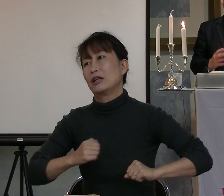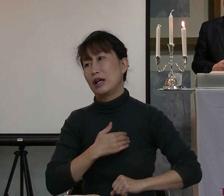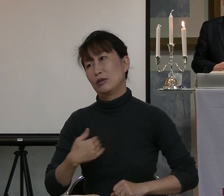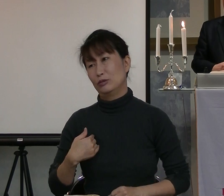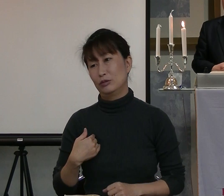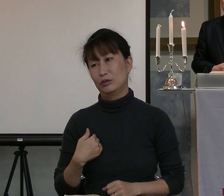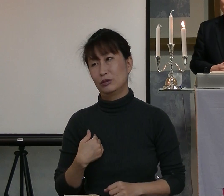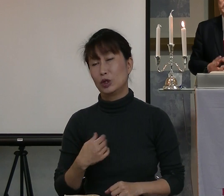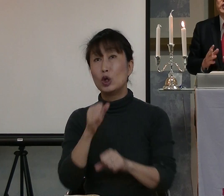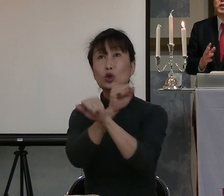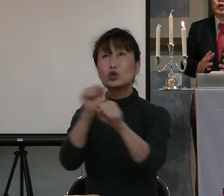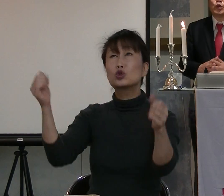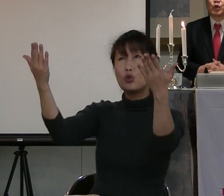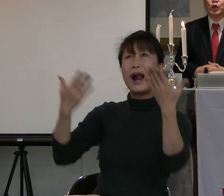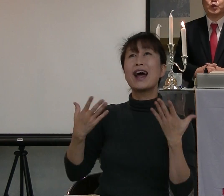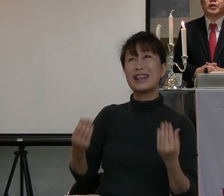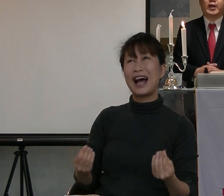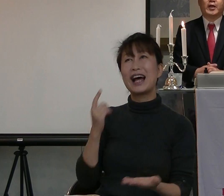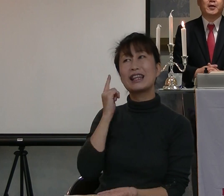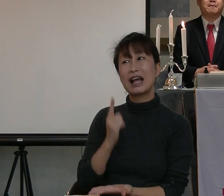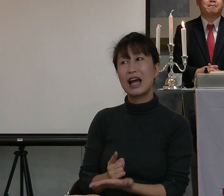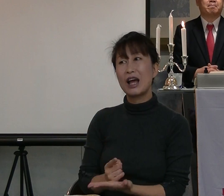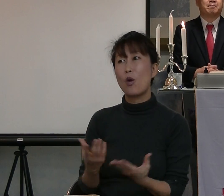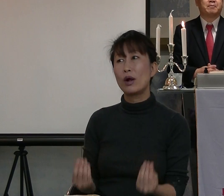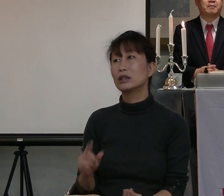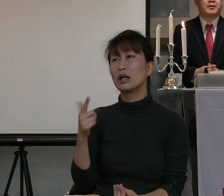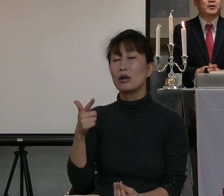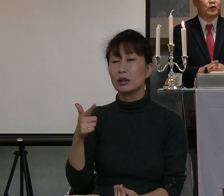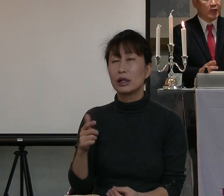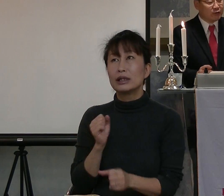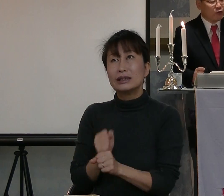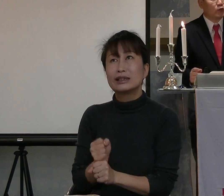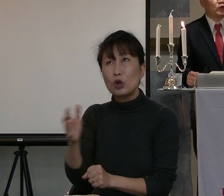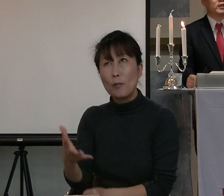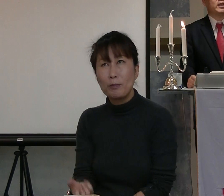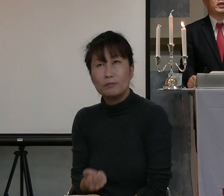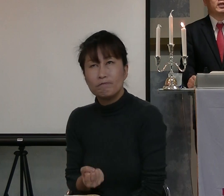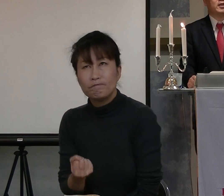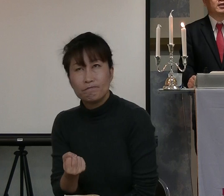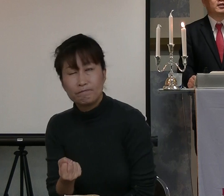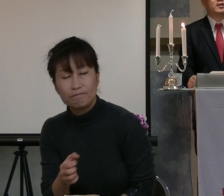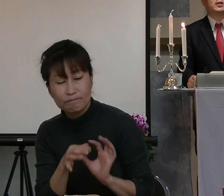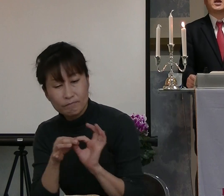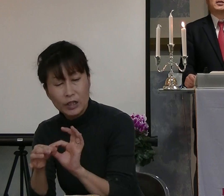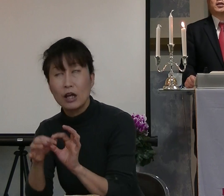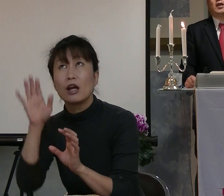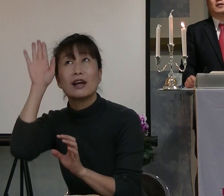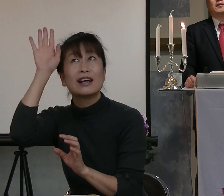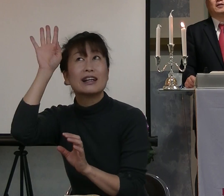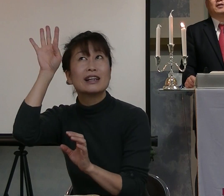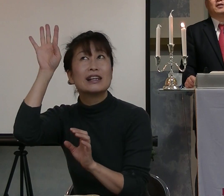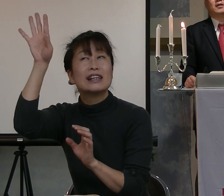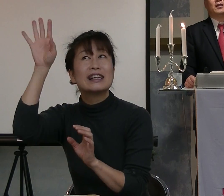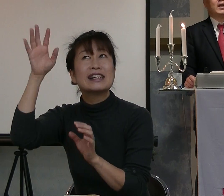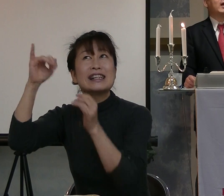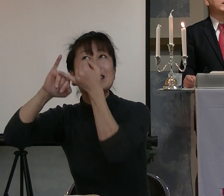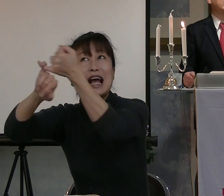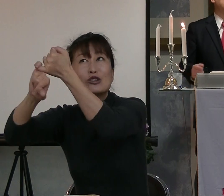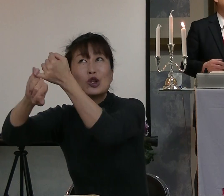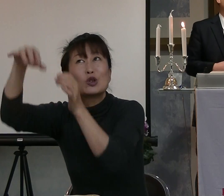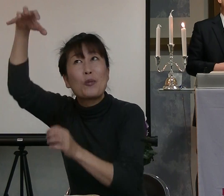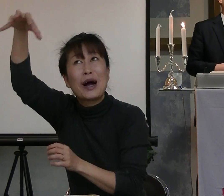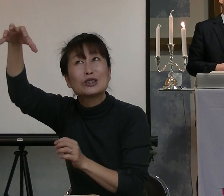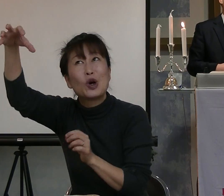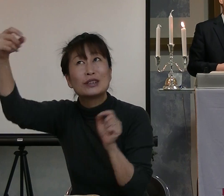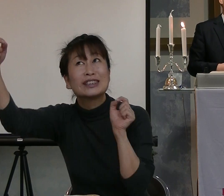の信仰を持ち続けることによってその約束の地に近づけ、やがていら